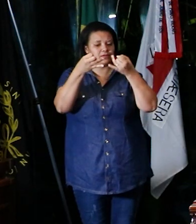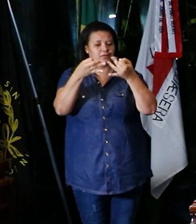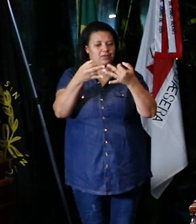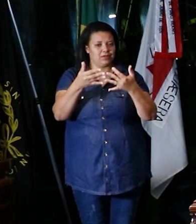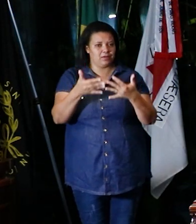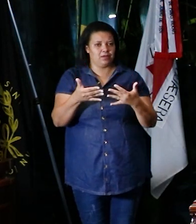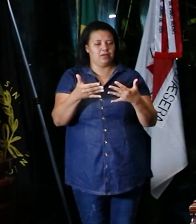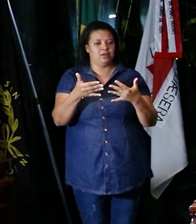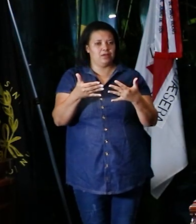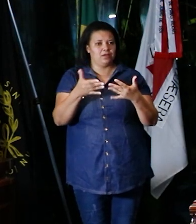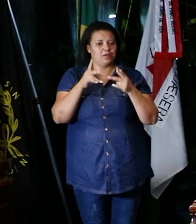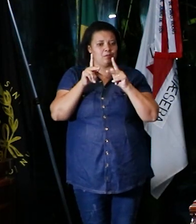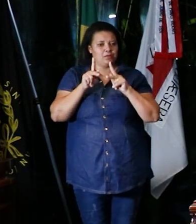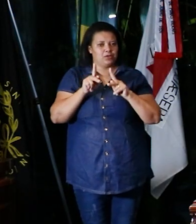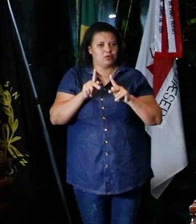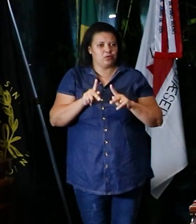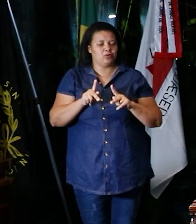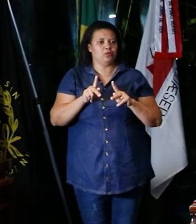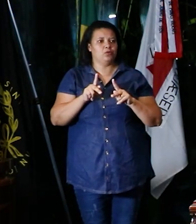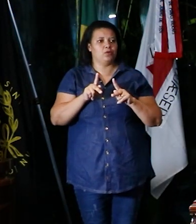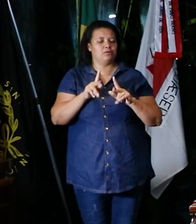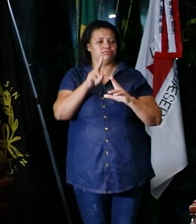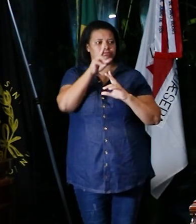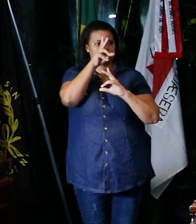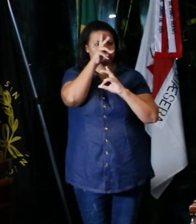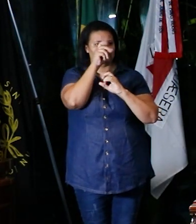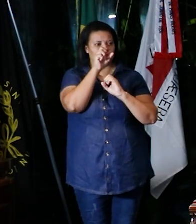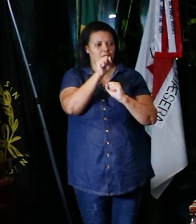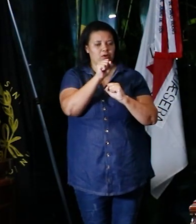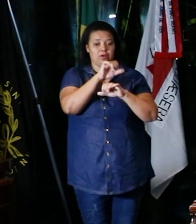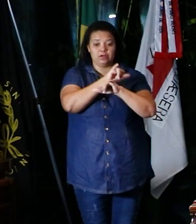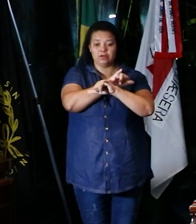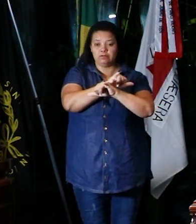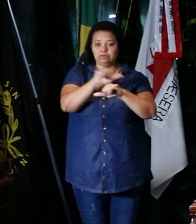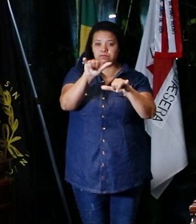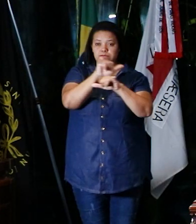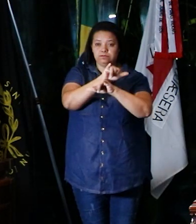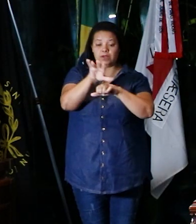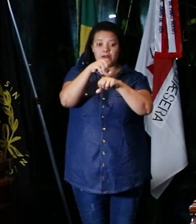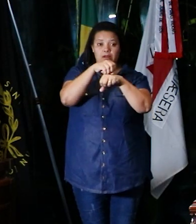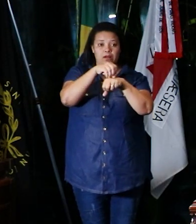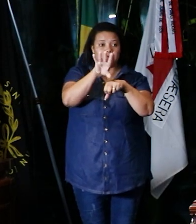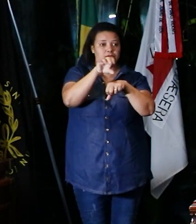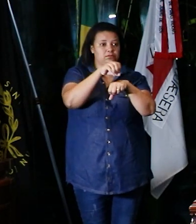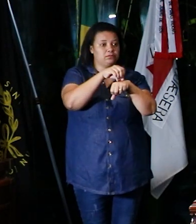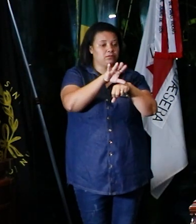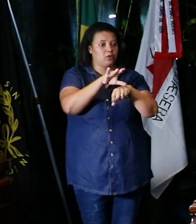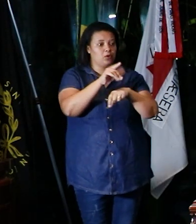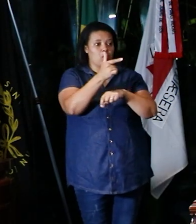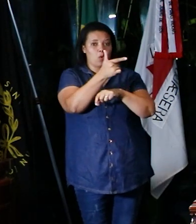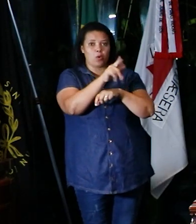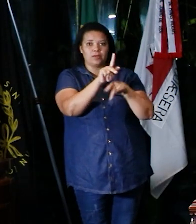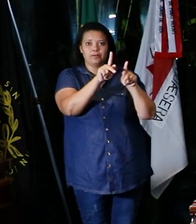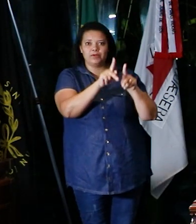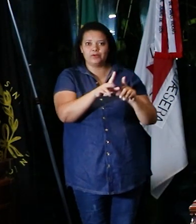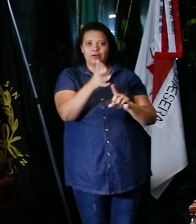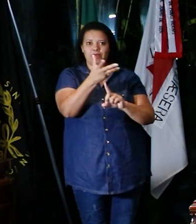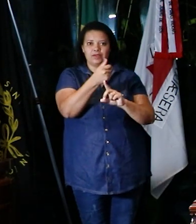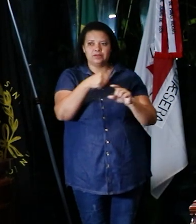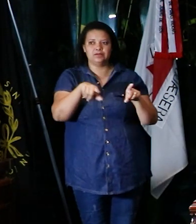uma enorme forma de divulgação do artista, né? Pelo outro artista.